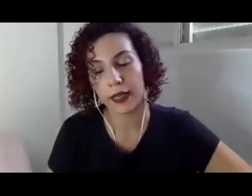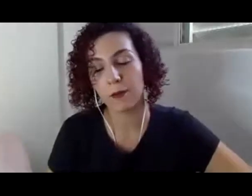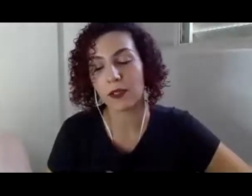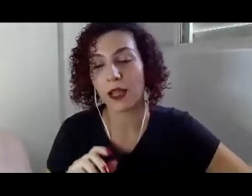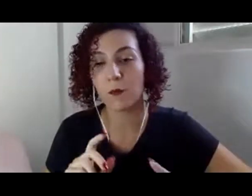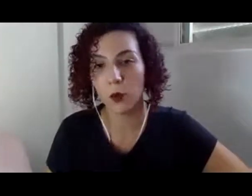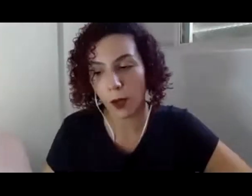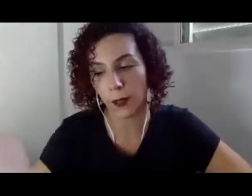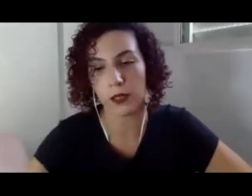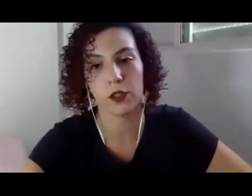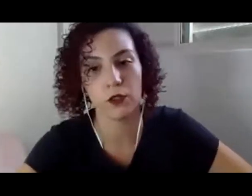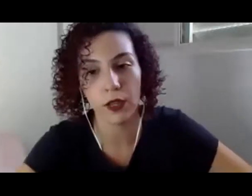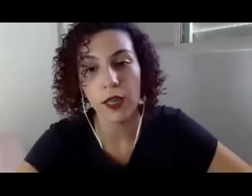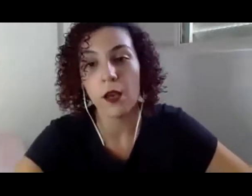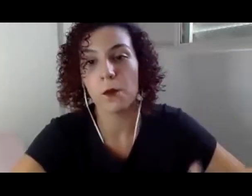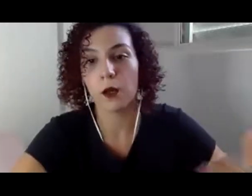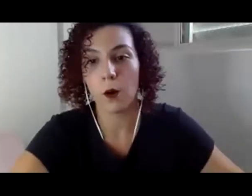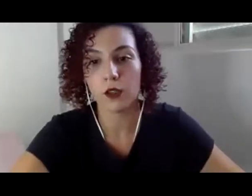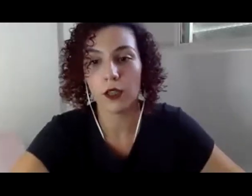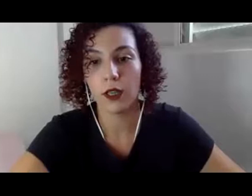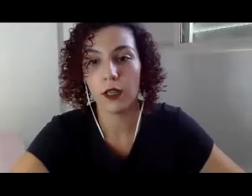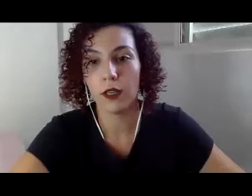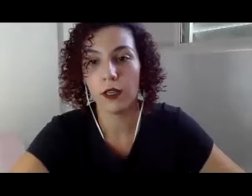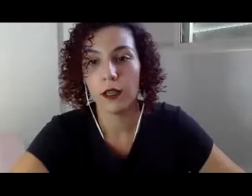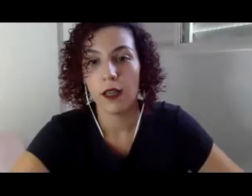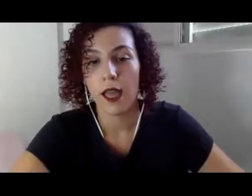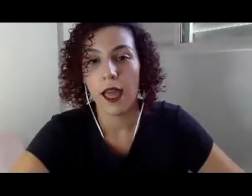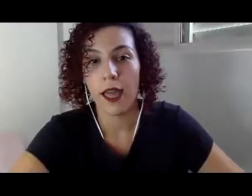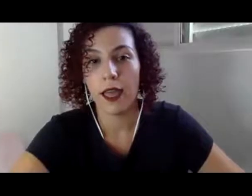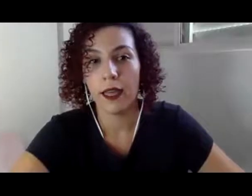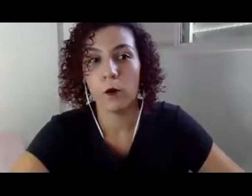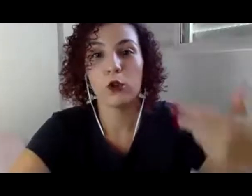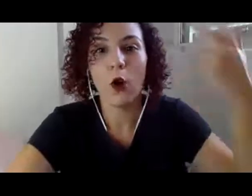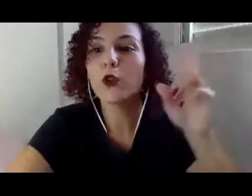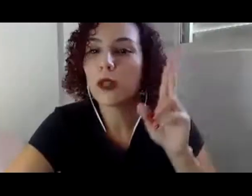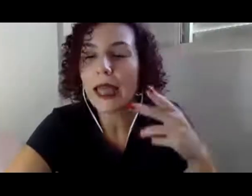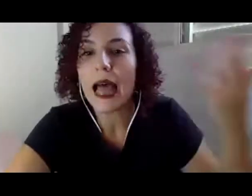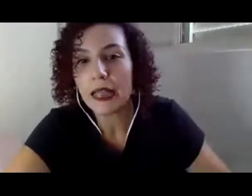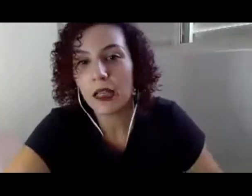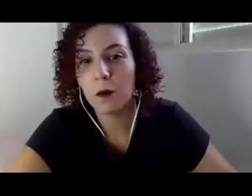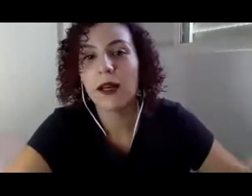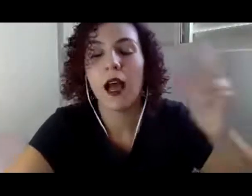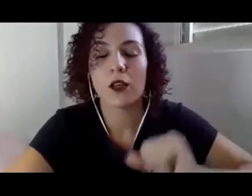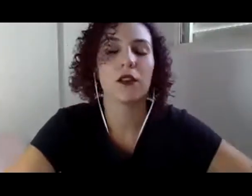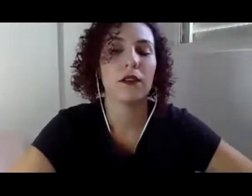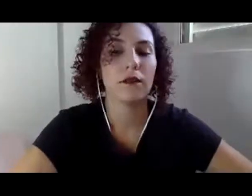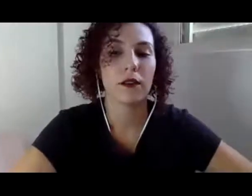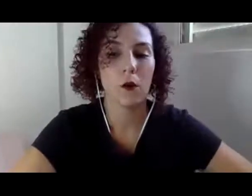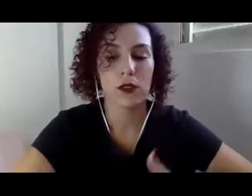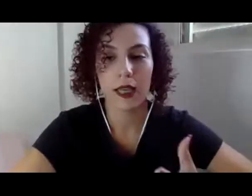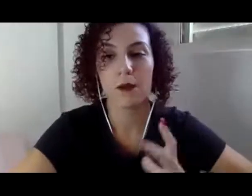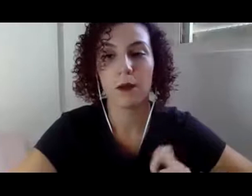na íntegra, mas vale muito a pena a gente ver, porque eu acho que o dono, né, da língua, acho